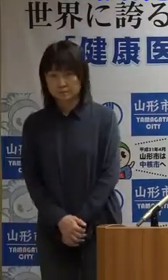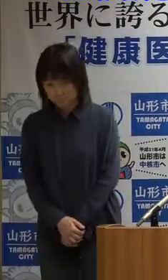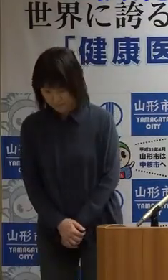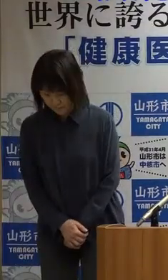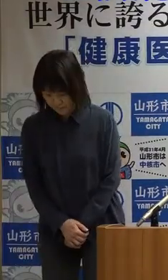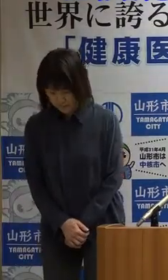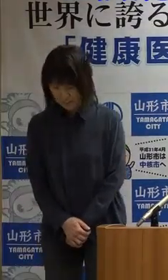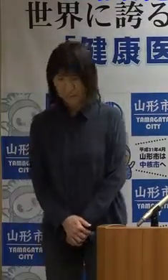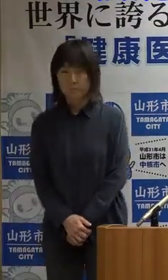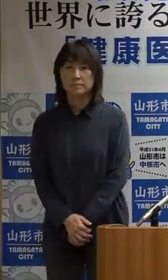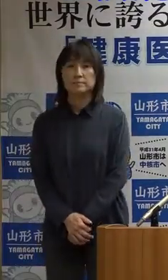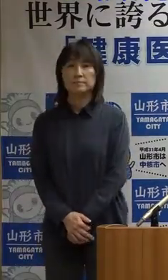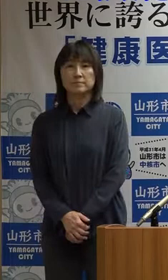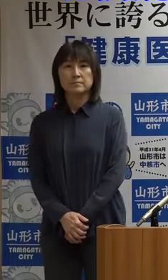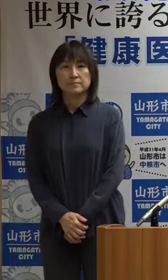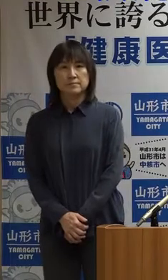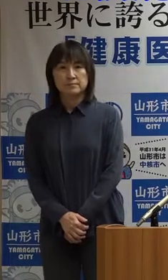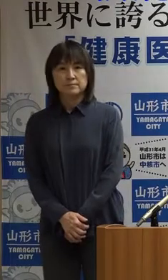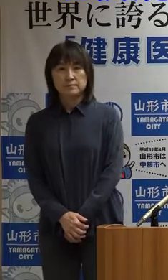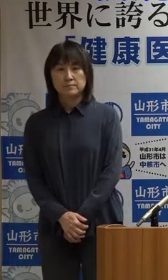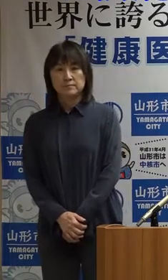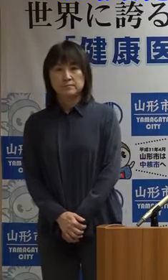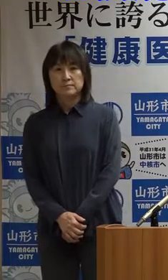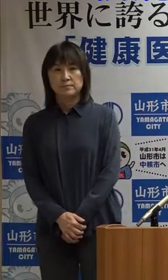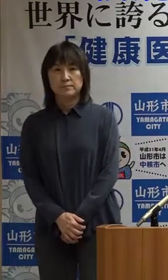よろしくお願いします。 よろしくお願い